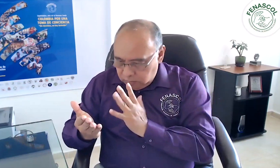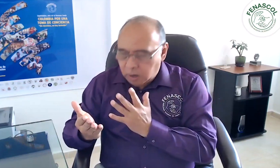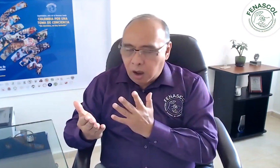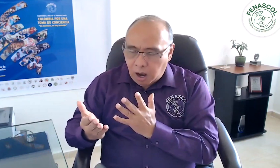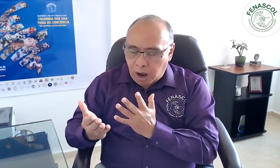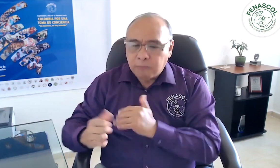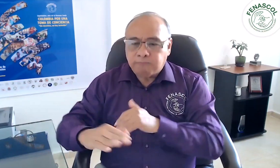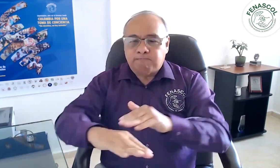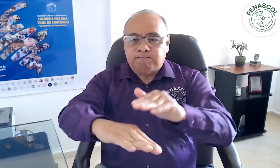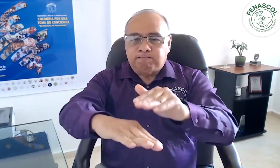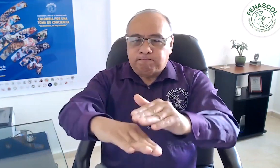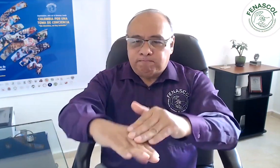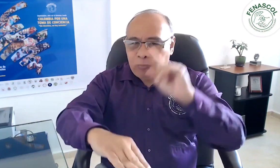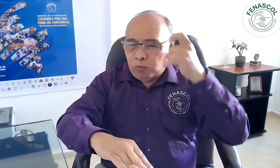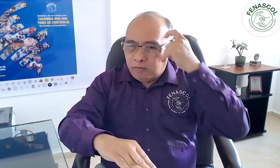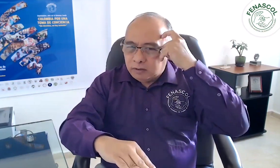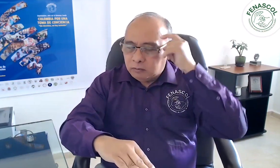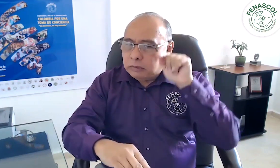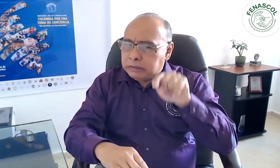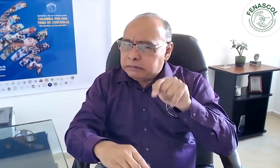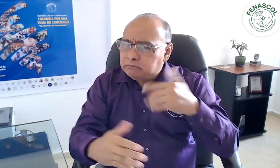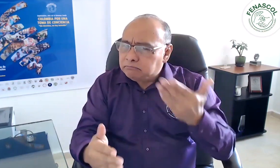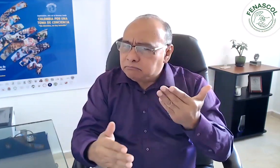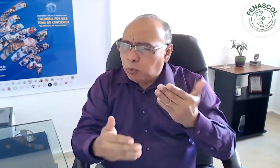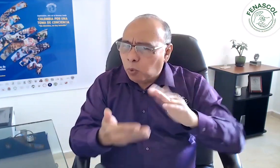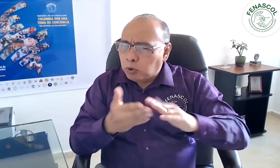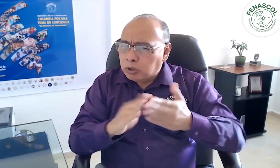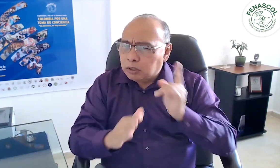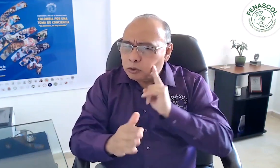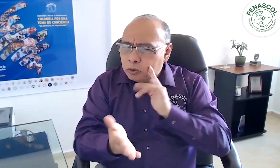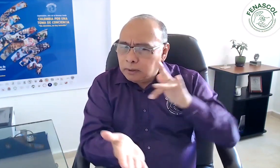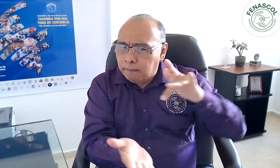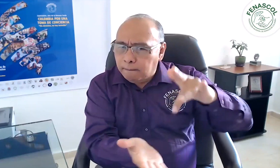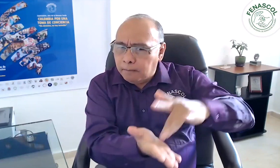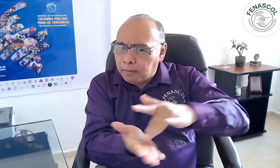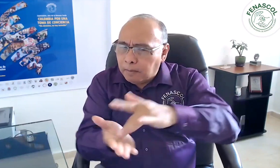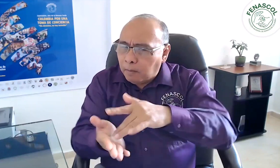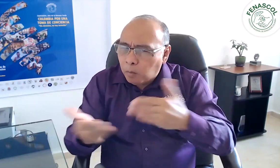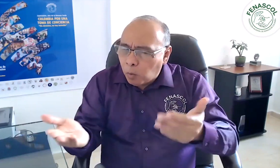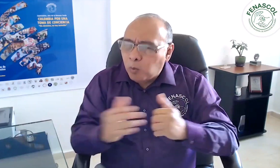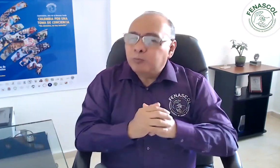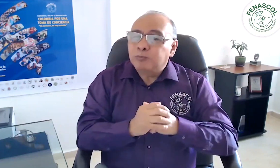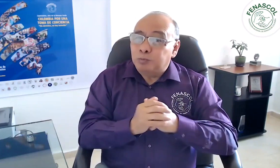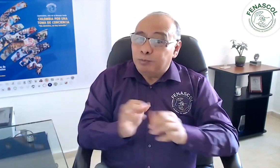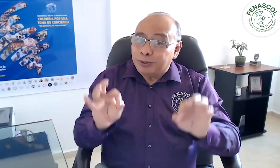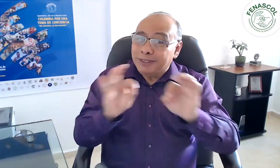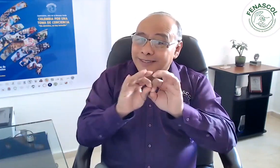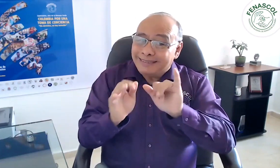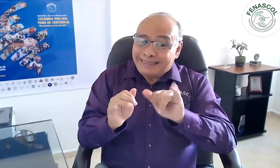hace unas recomendaciones al gobierno para conocer la participación efectiva de las personas sordas. Muy importante,